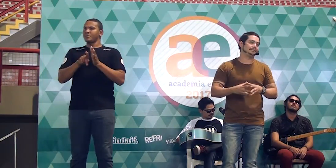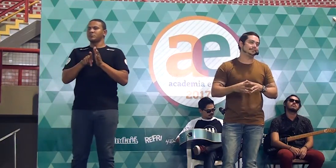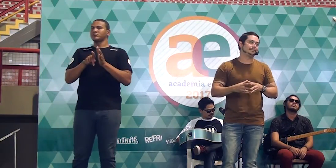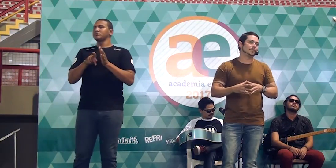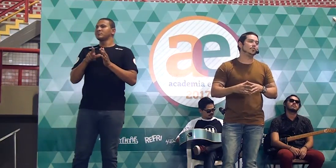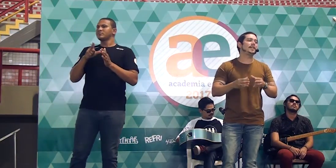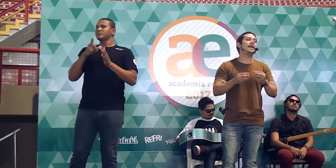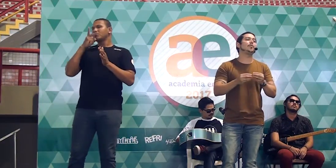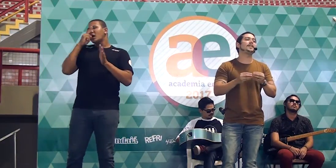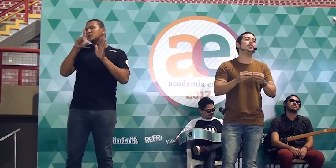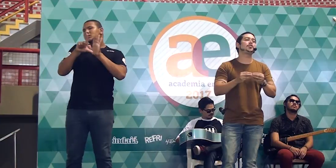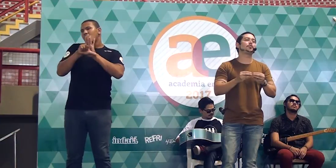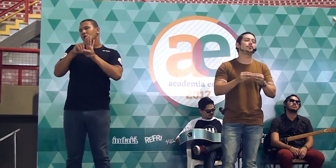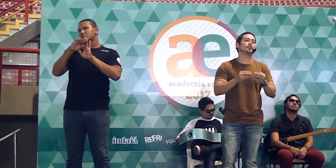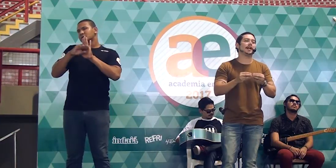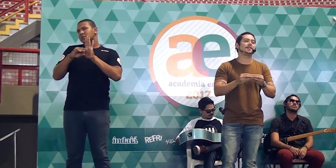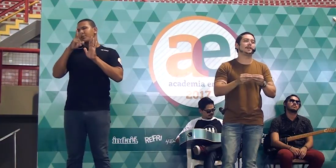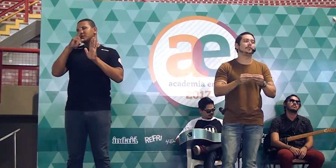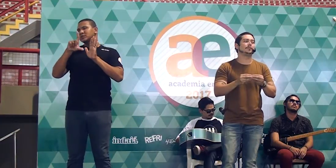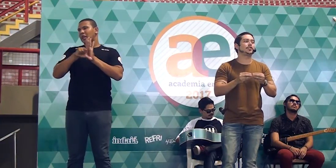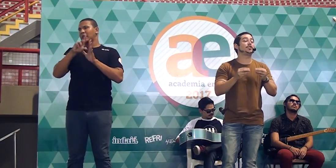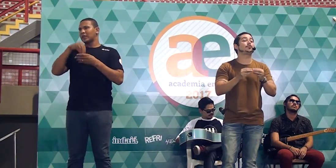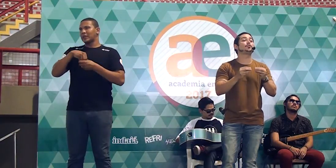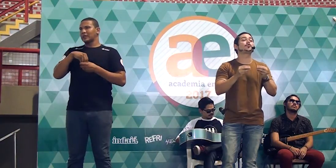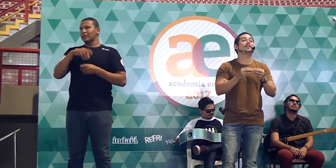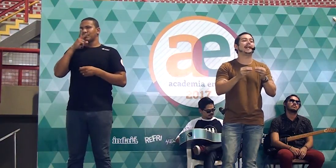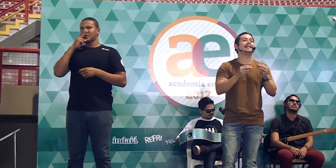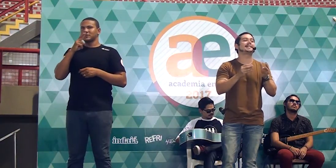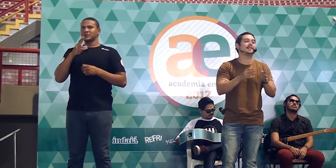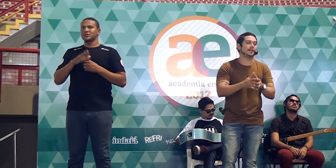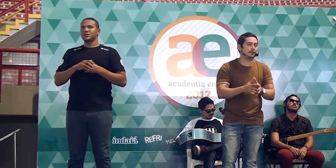institucionalizada. O que é uma institucionalização?